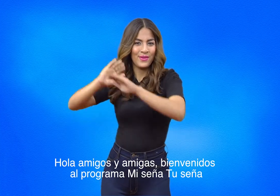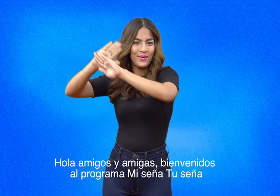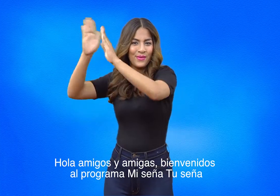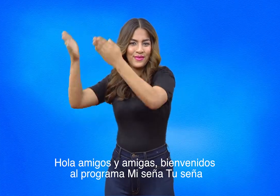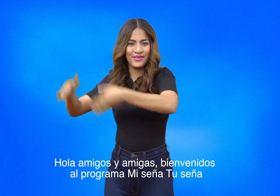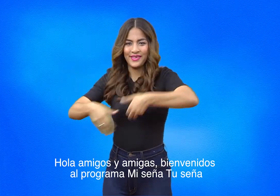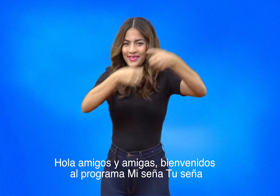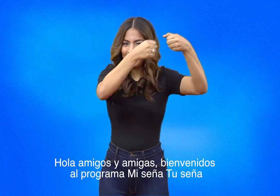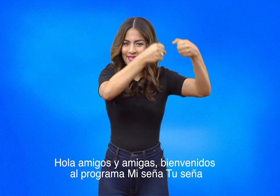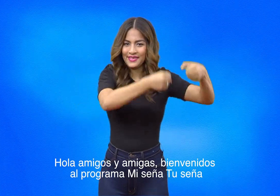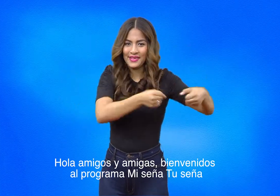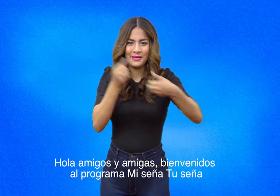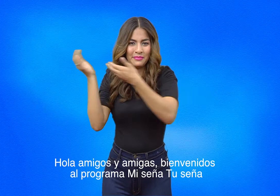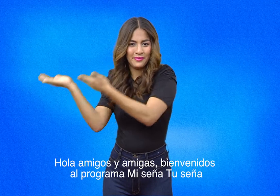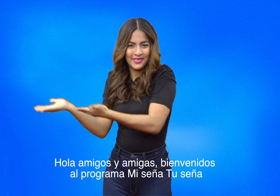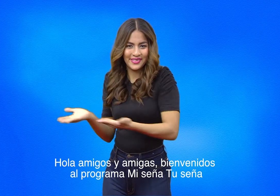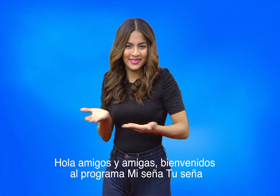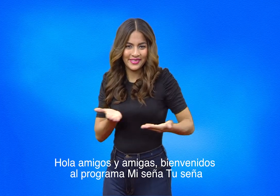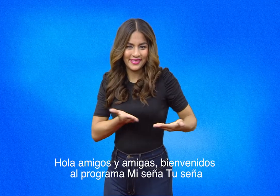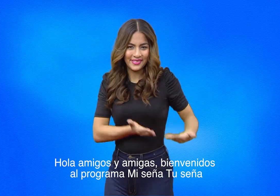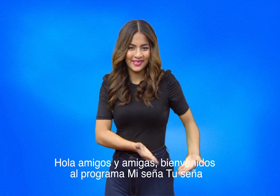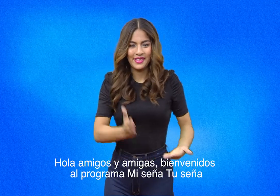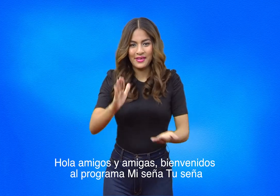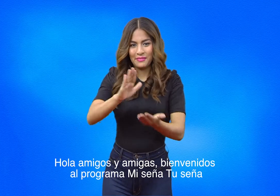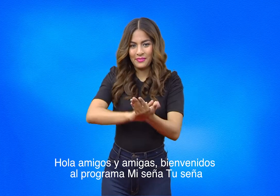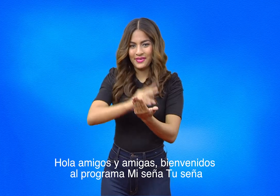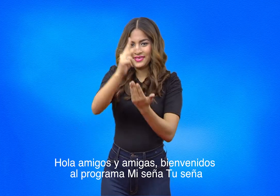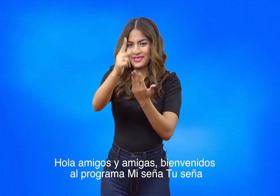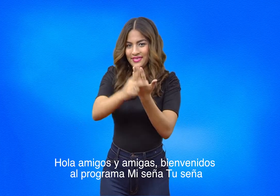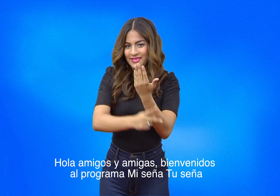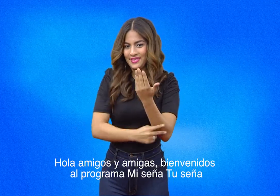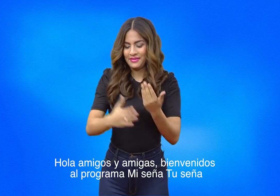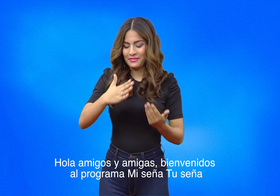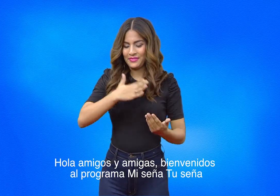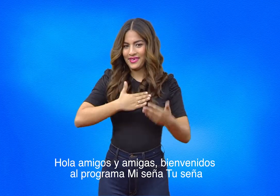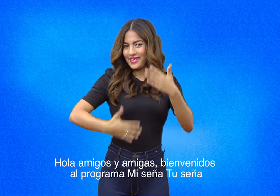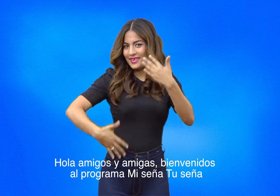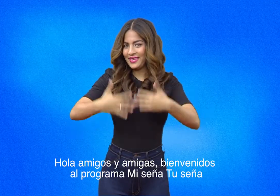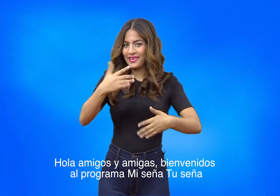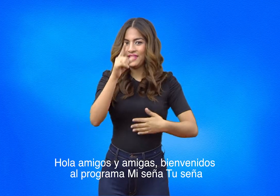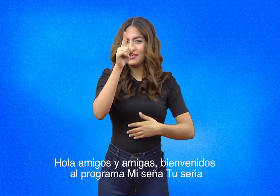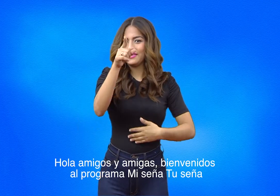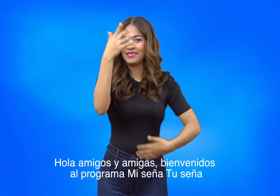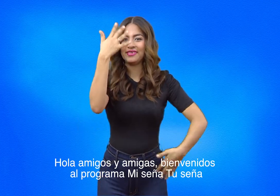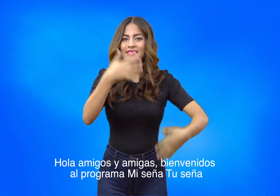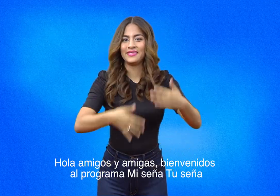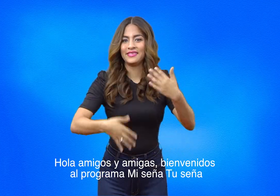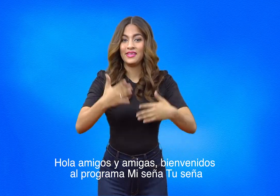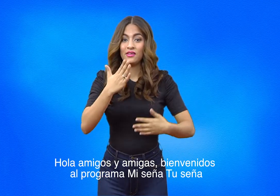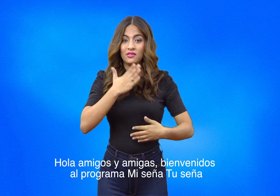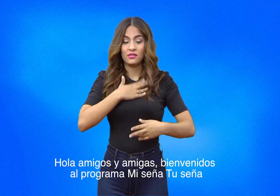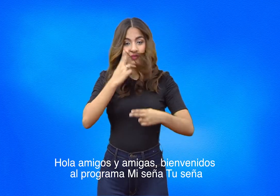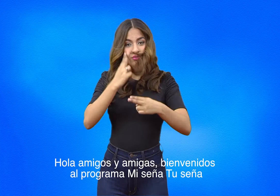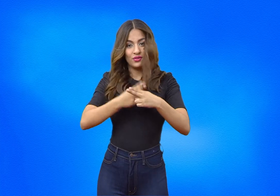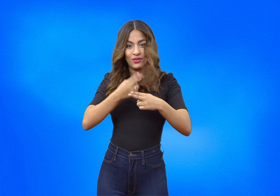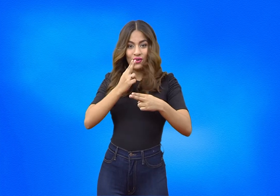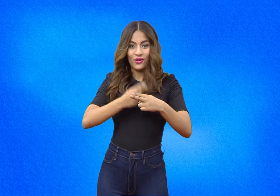amigos y amigas, bienvenidos al programa Mi Seña, Tu Seña.